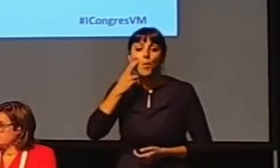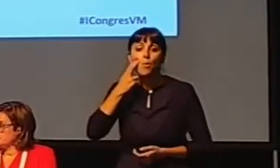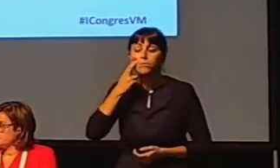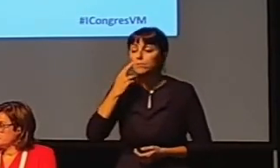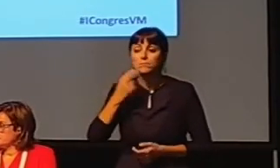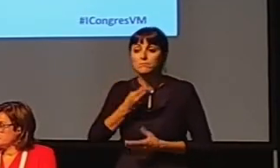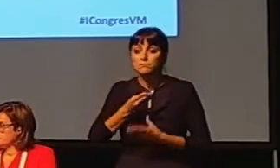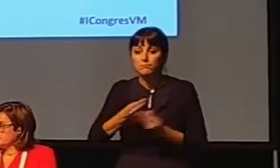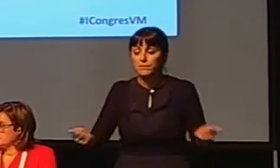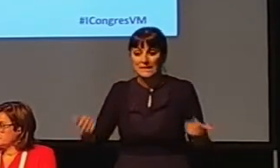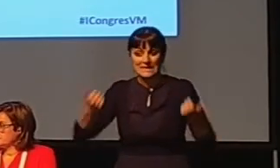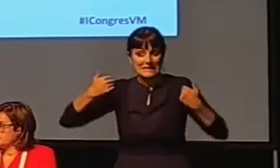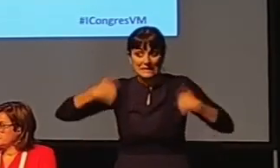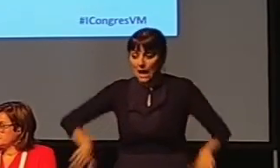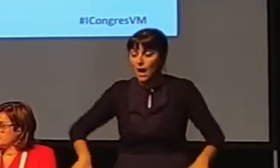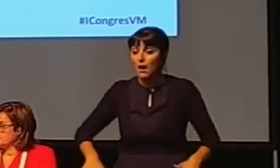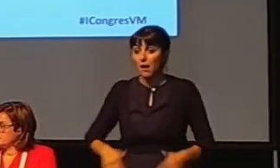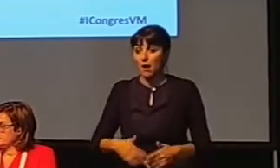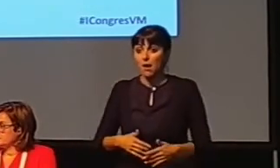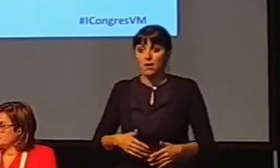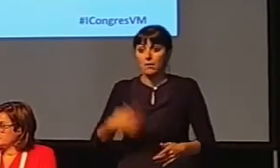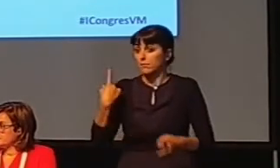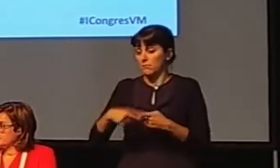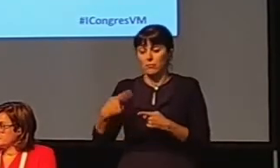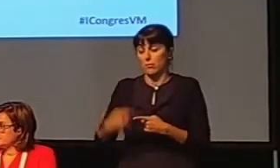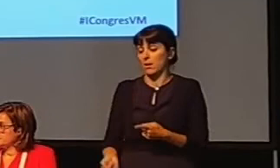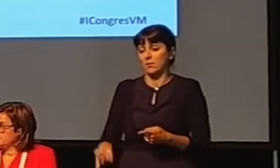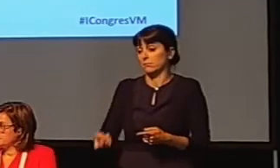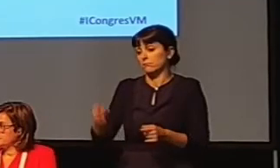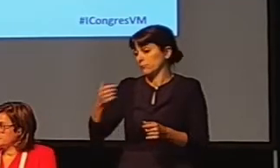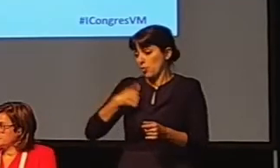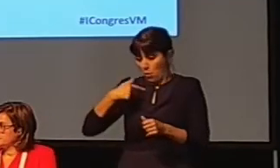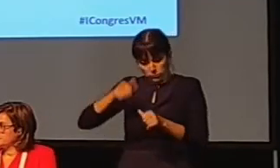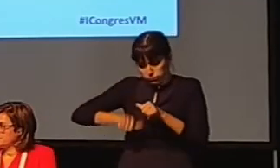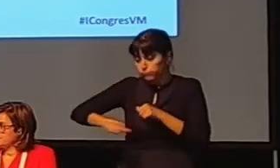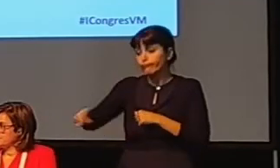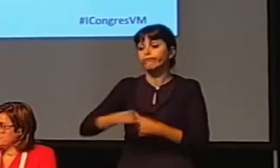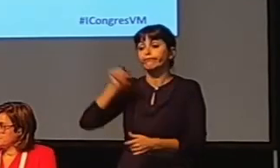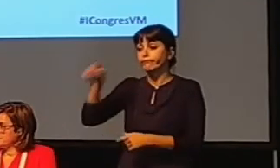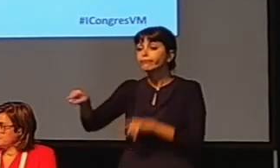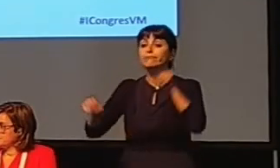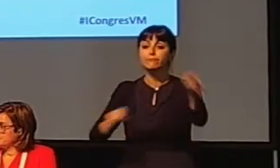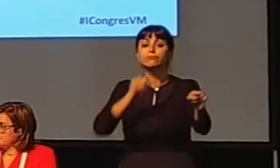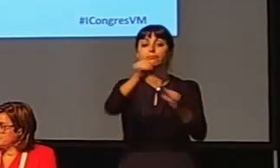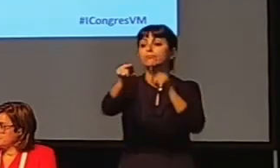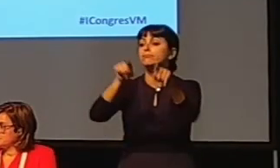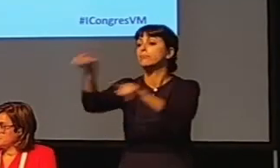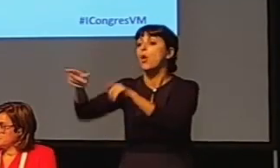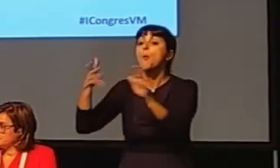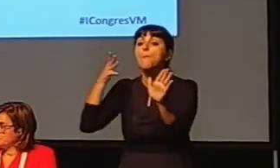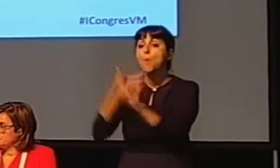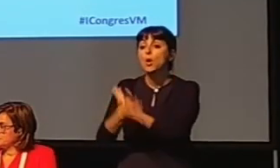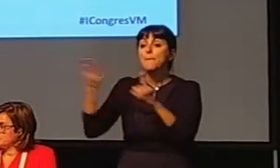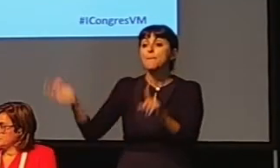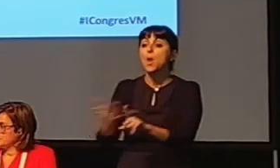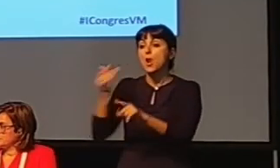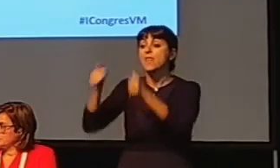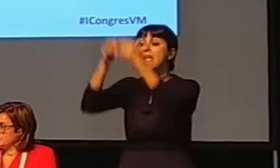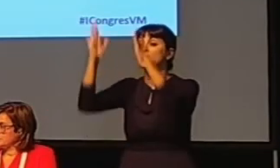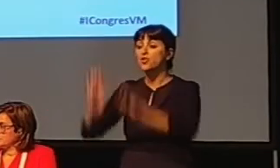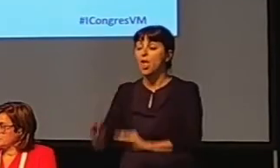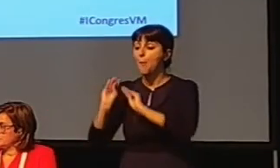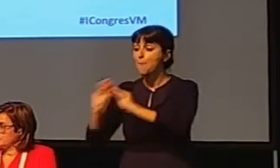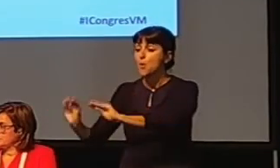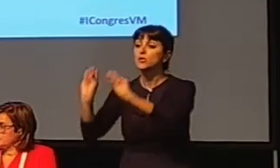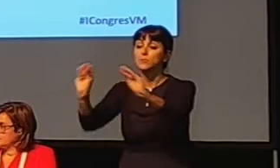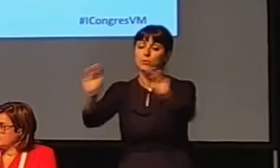És que, bueno, perquè si no ho senyalarem. O sigui, ho senyalarem per violència institucional.